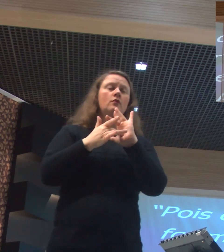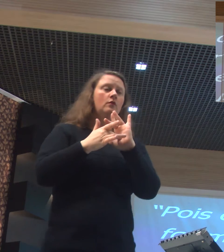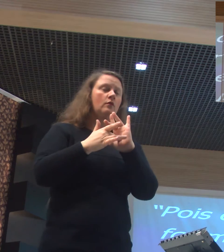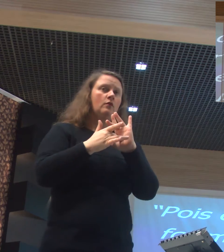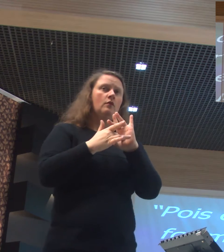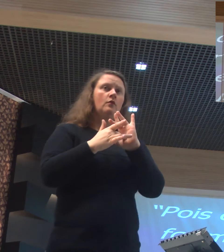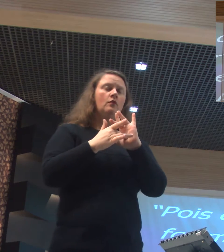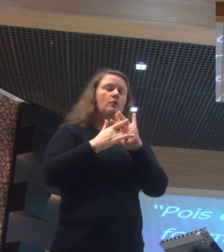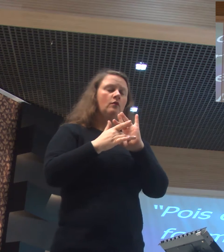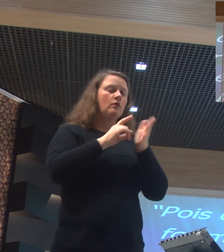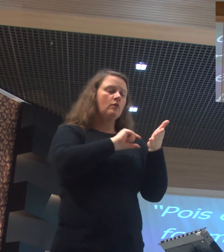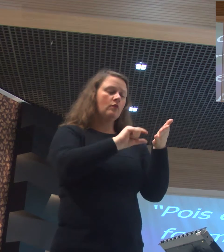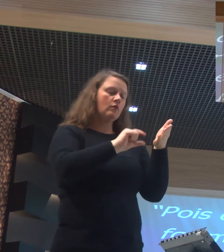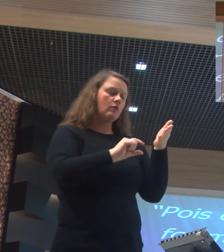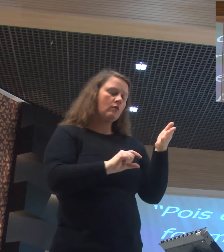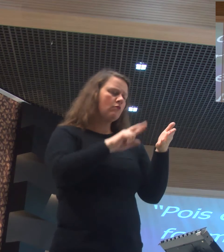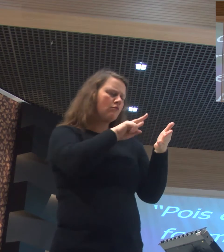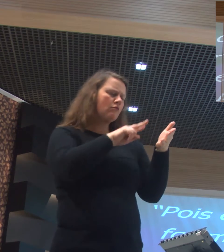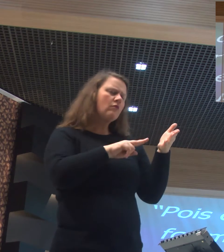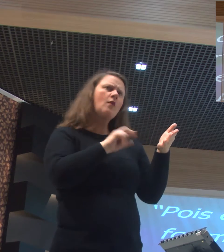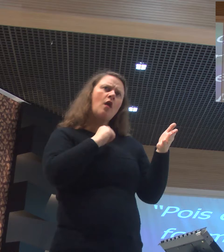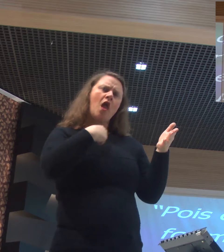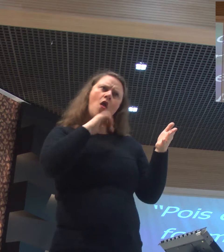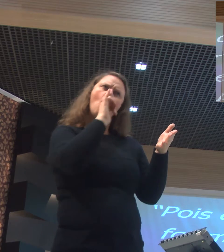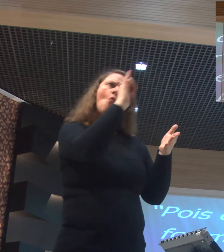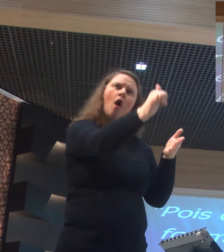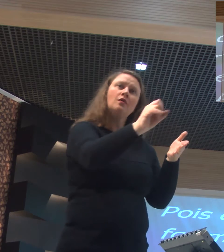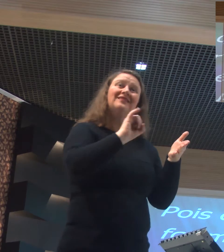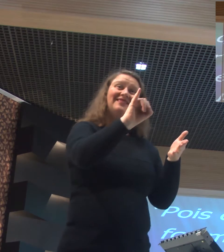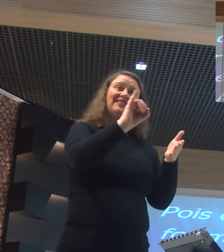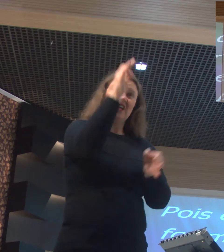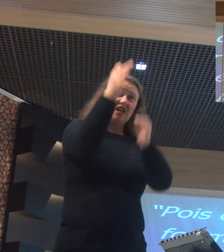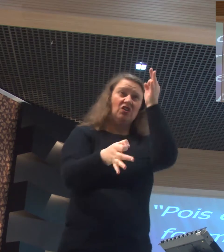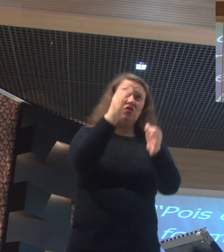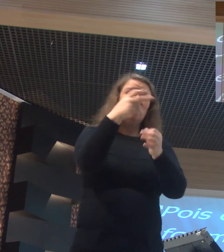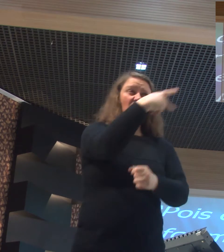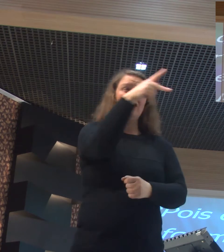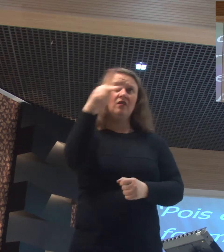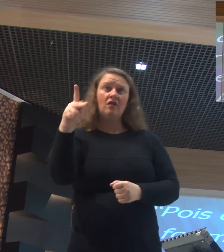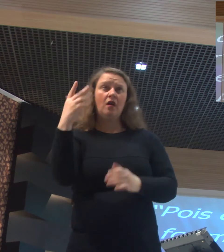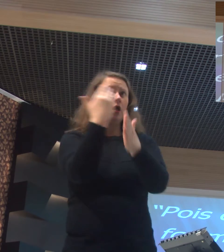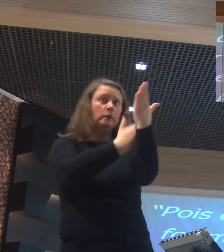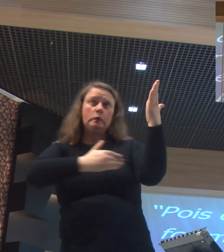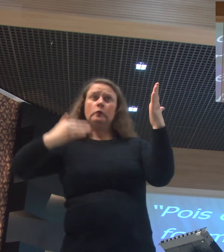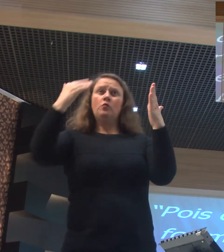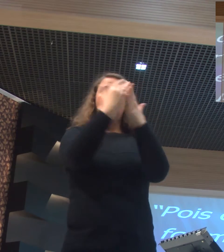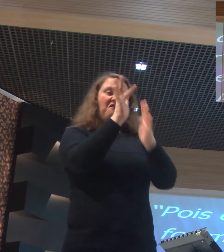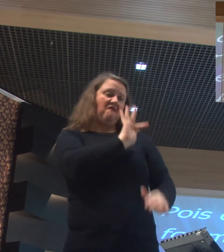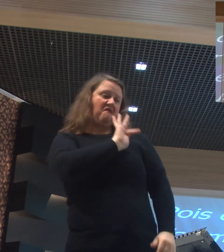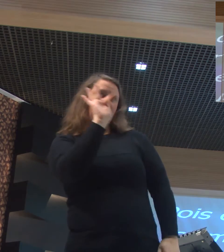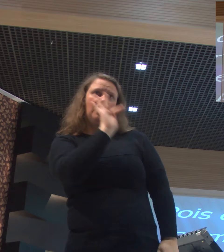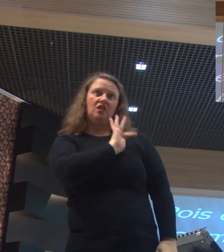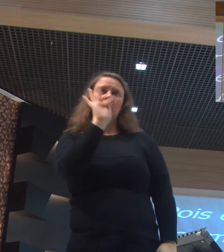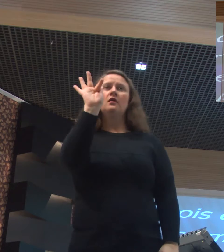Jesus, na conclusão dessa passagem, ele disse: pois eu lhes digo que se a justiça de vocês não for muito superior à dos